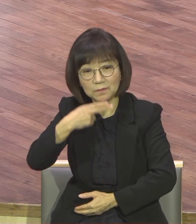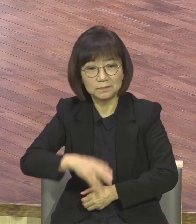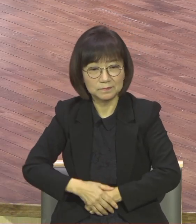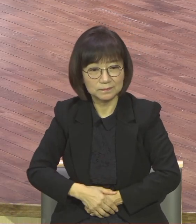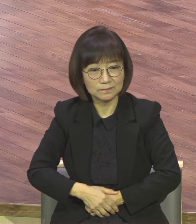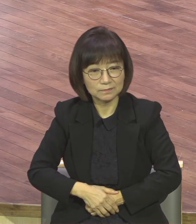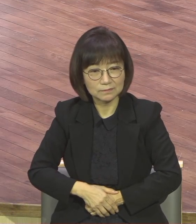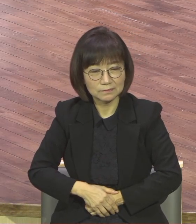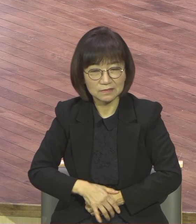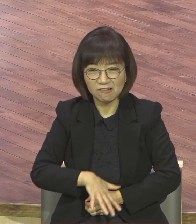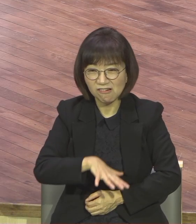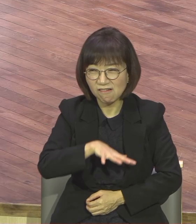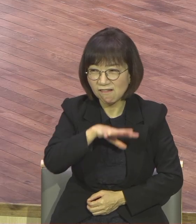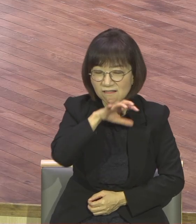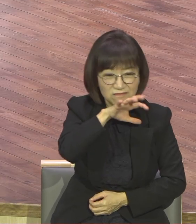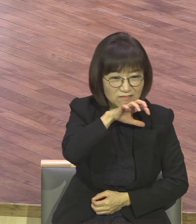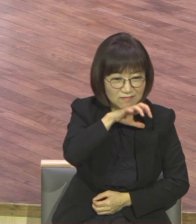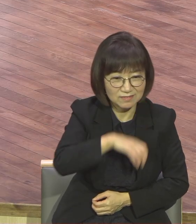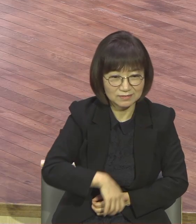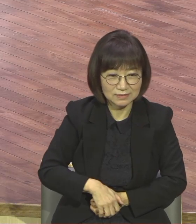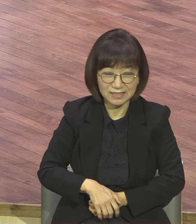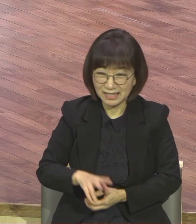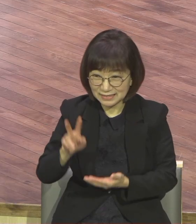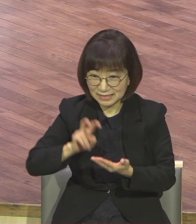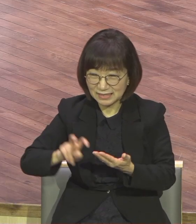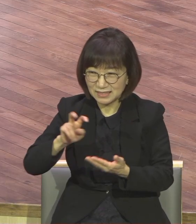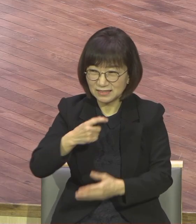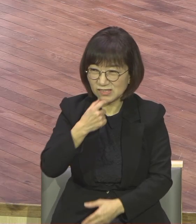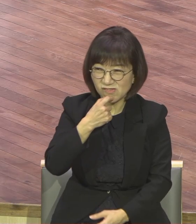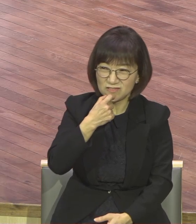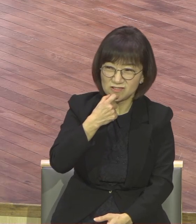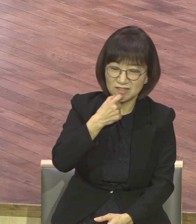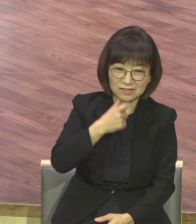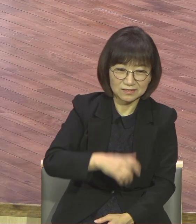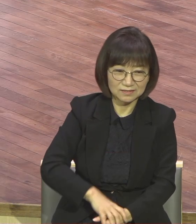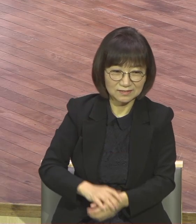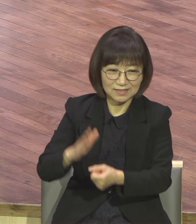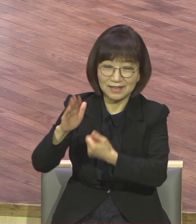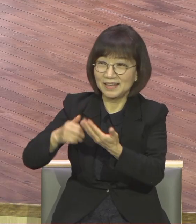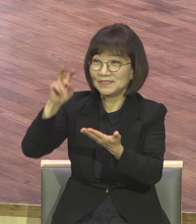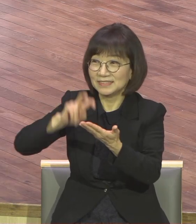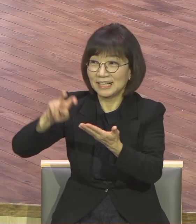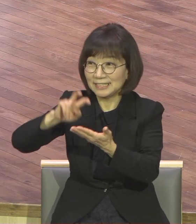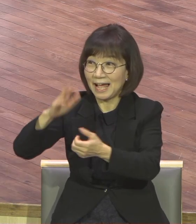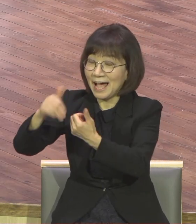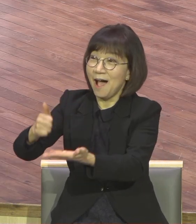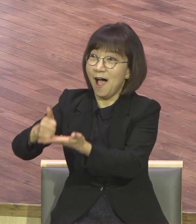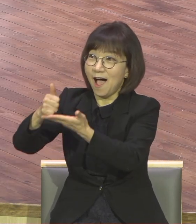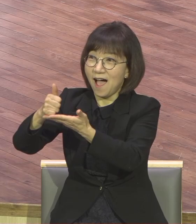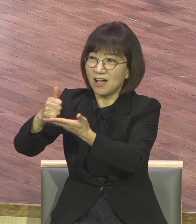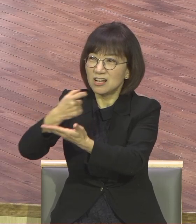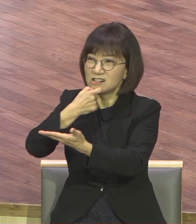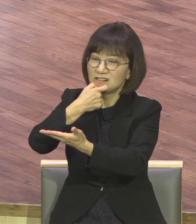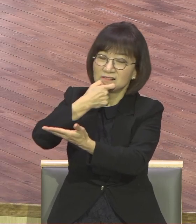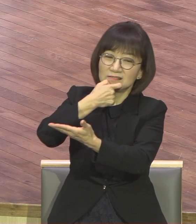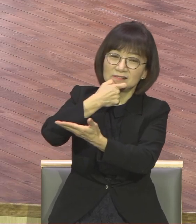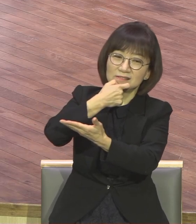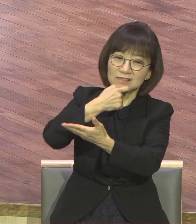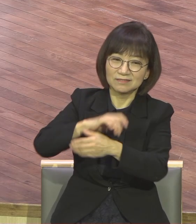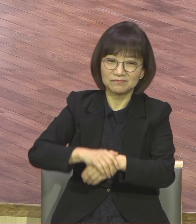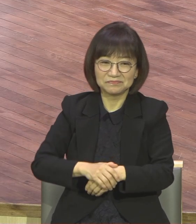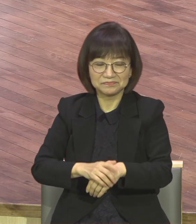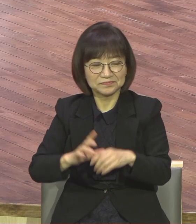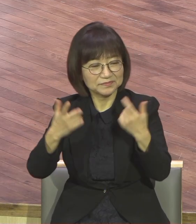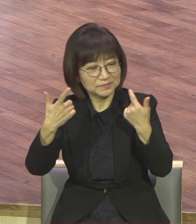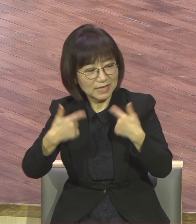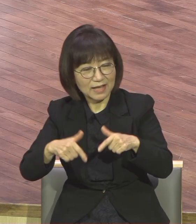몰라. 그리고 찬양도 별로 안 불러. 하나님을 찬양하고 높이는 거 별로 삶 속에 거의 없어.